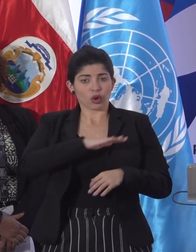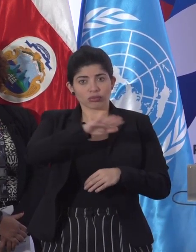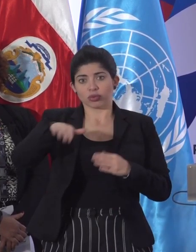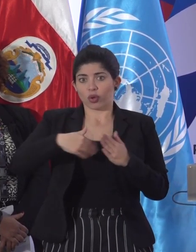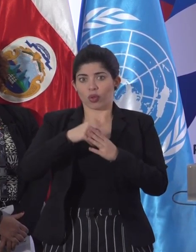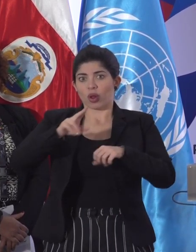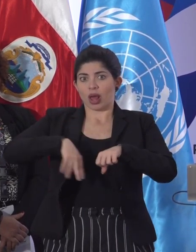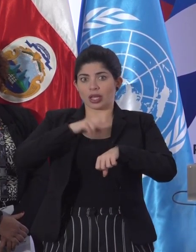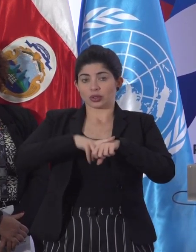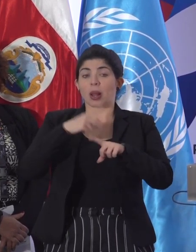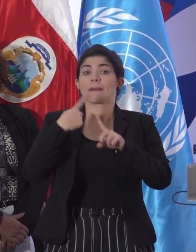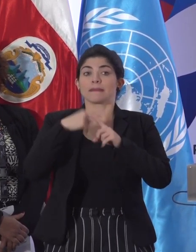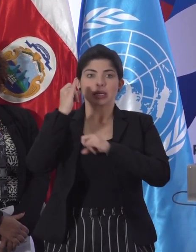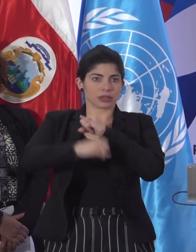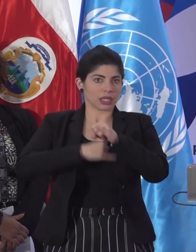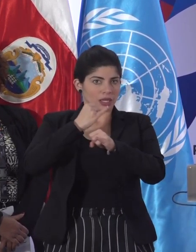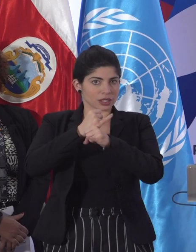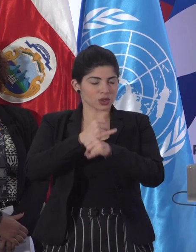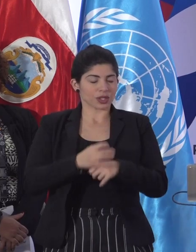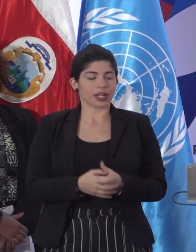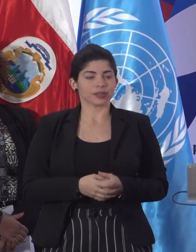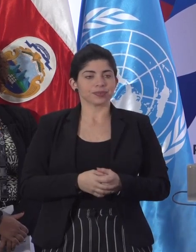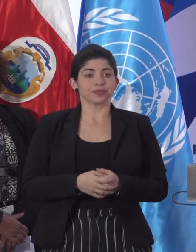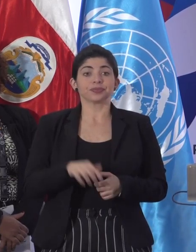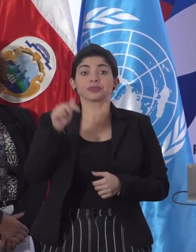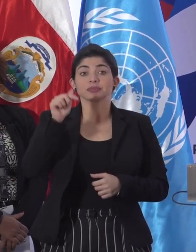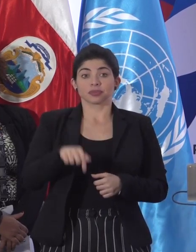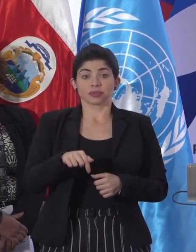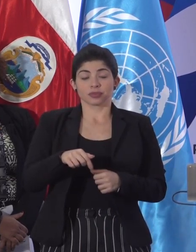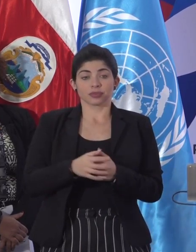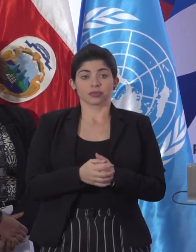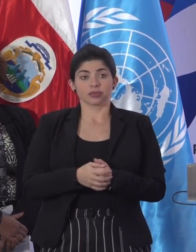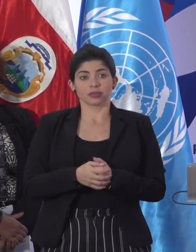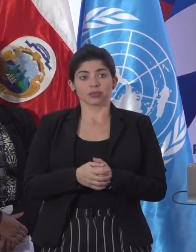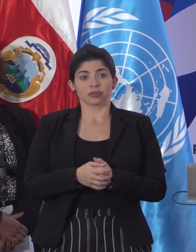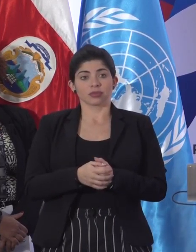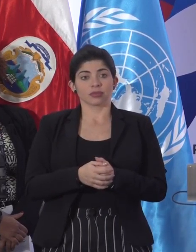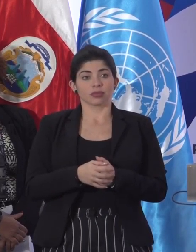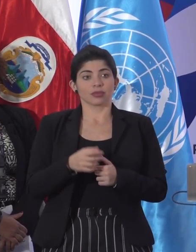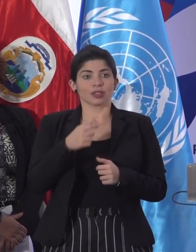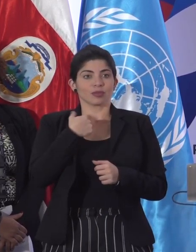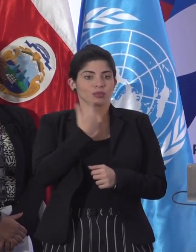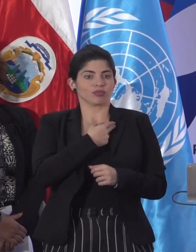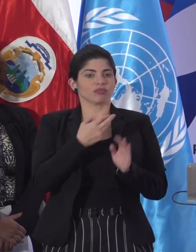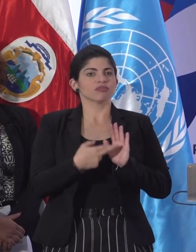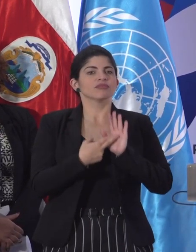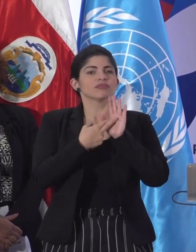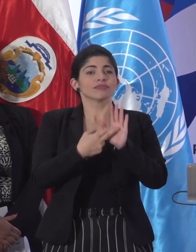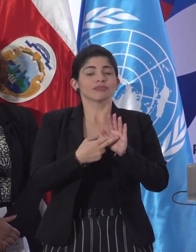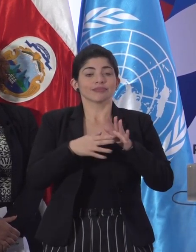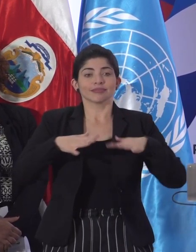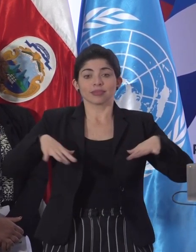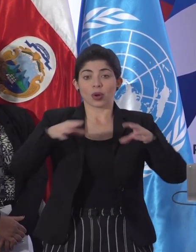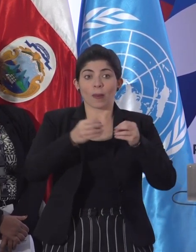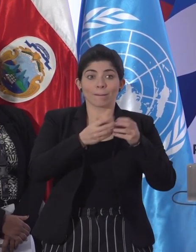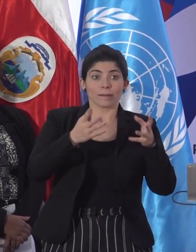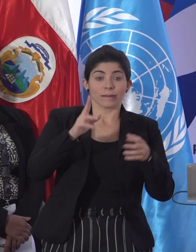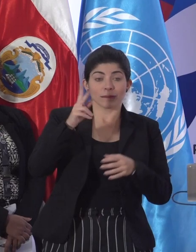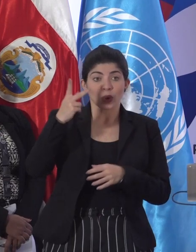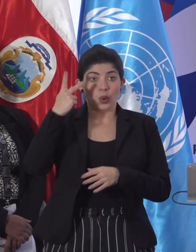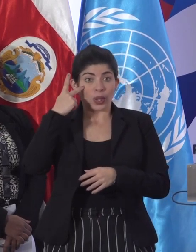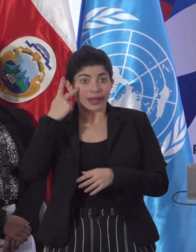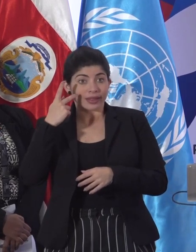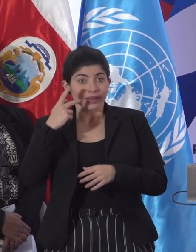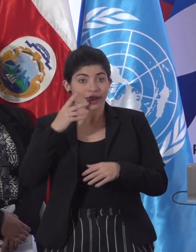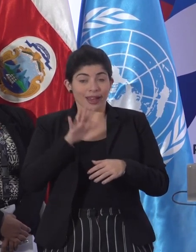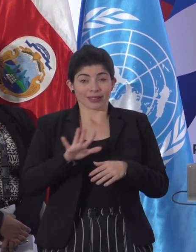nacional y a nivel internacional. Hoy nuestra representación en la vida pública y política en toda